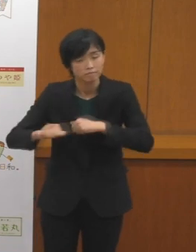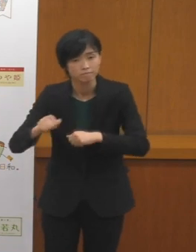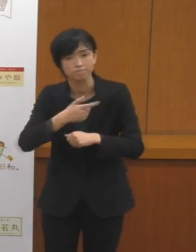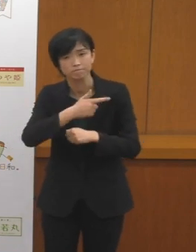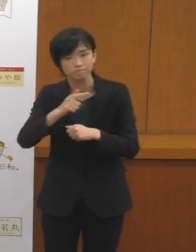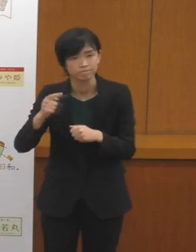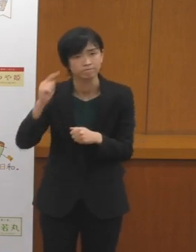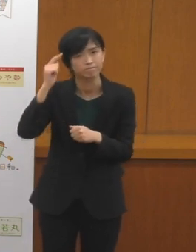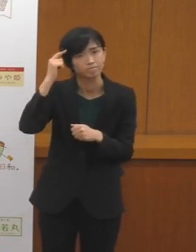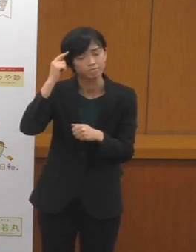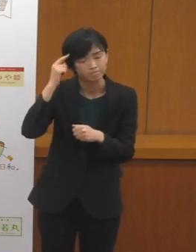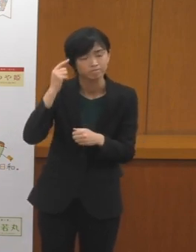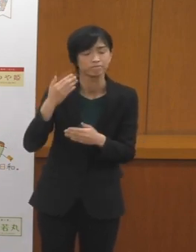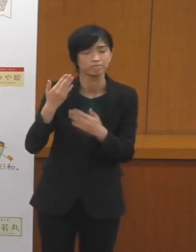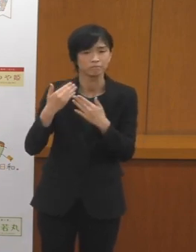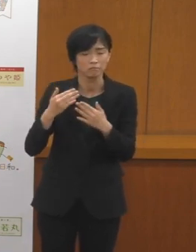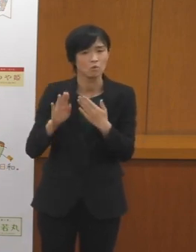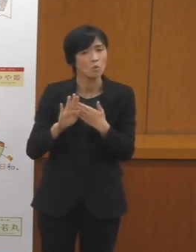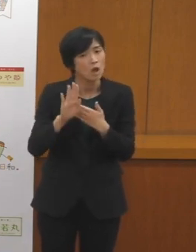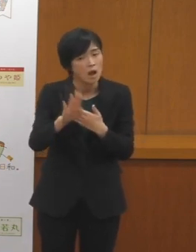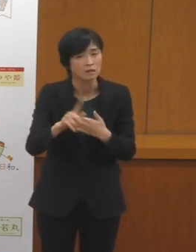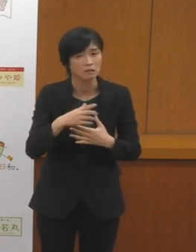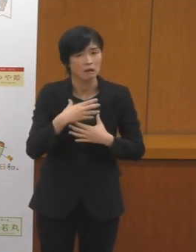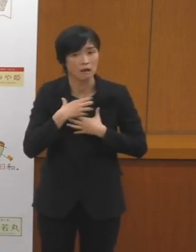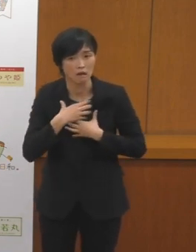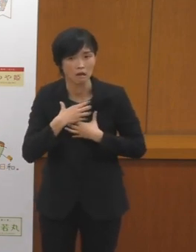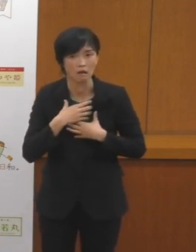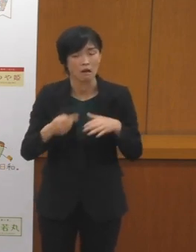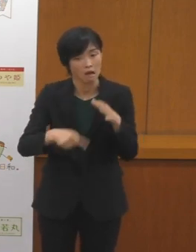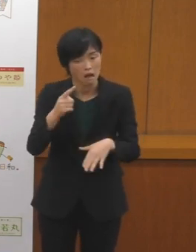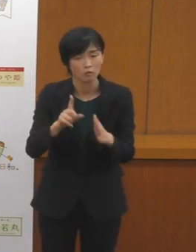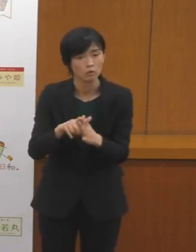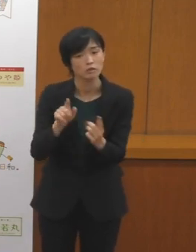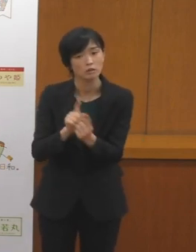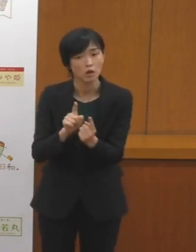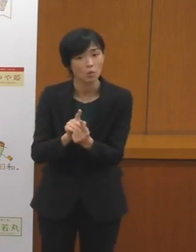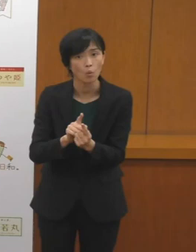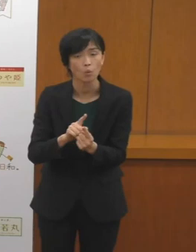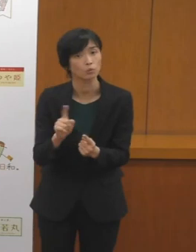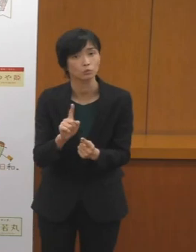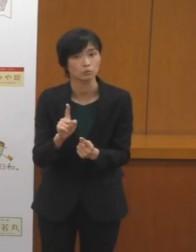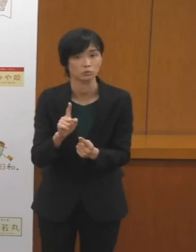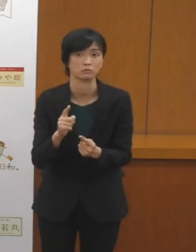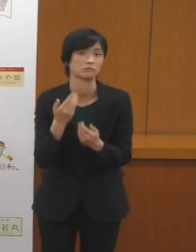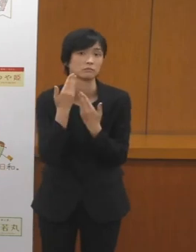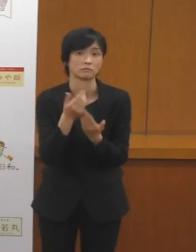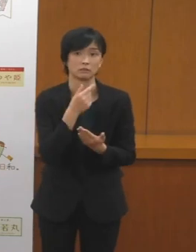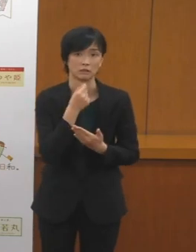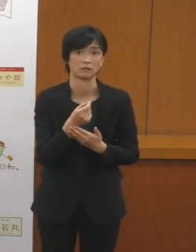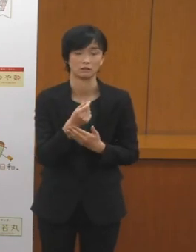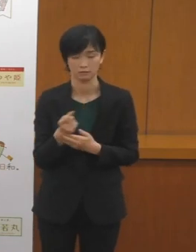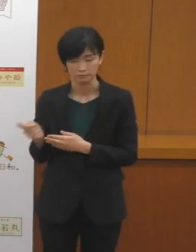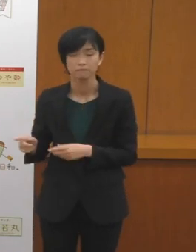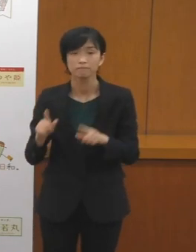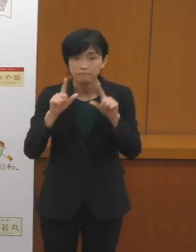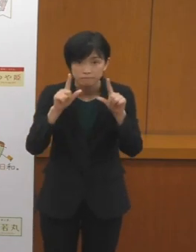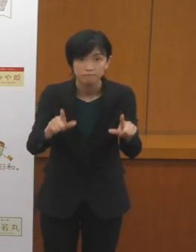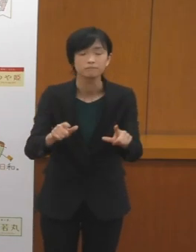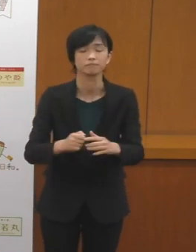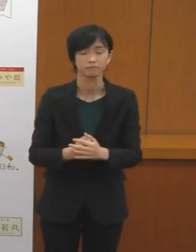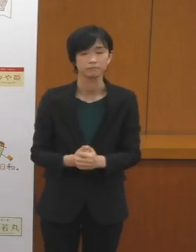生かしていくのかお考えをお聞かせくださいはいではお答え申し上げます